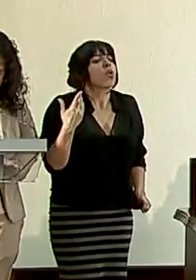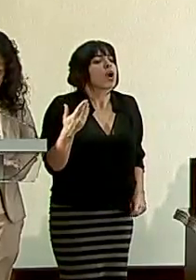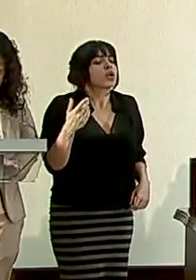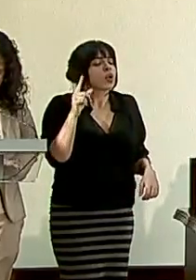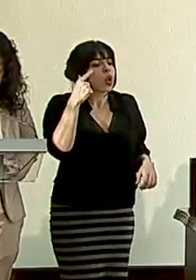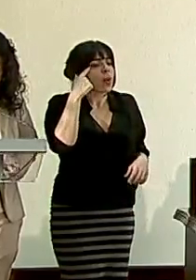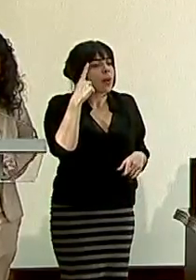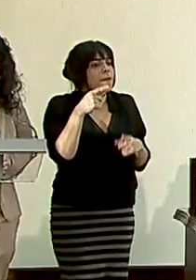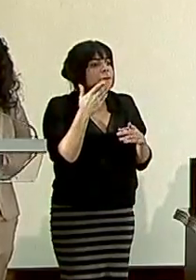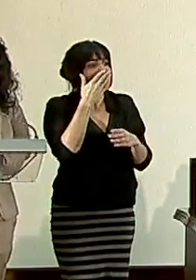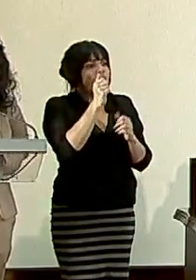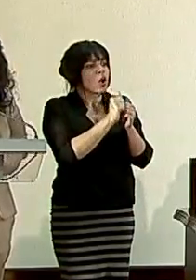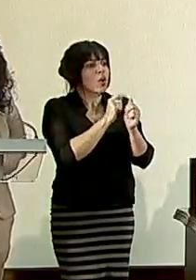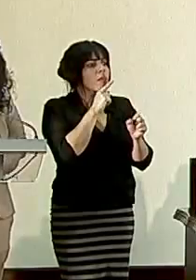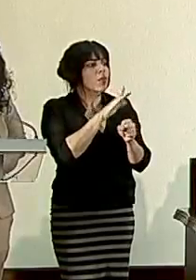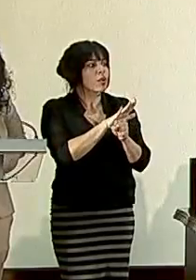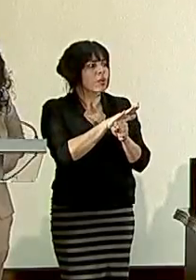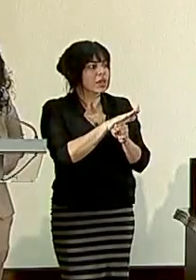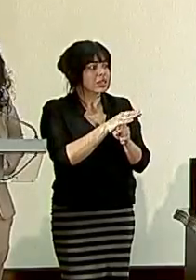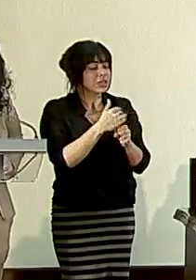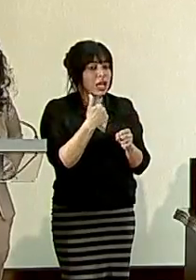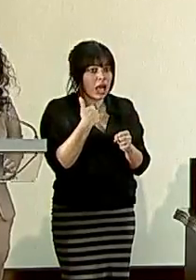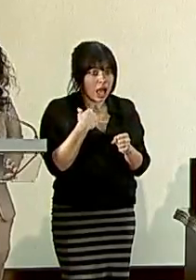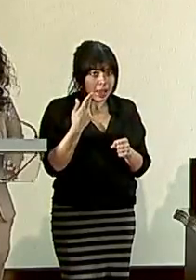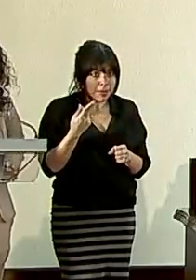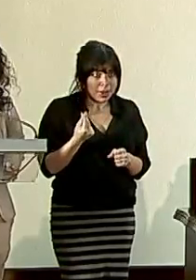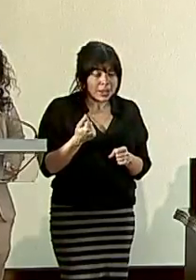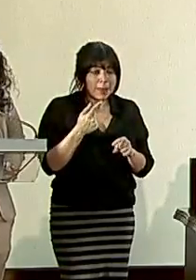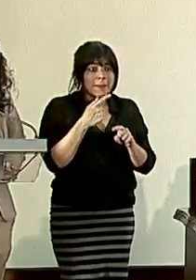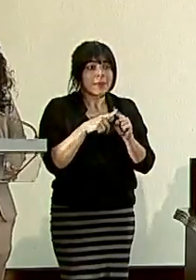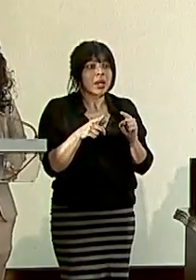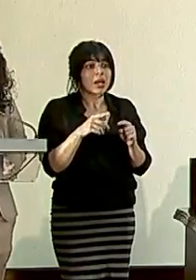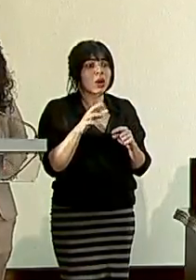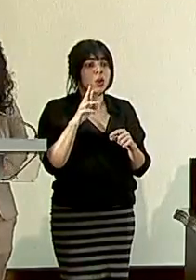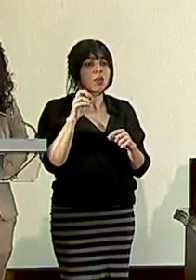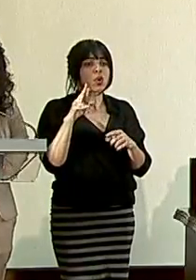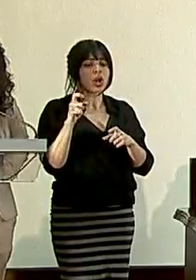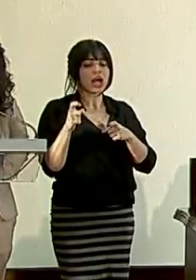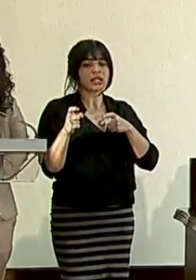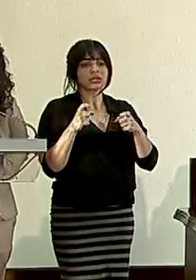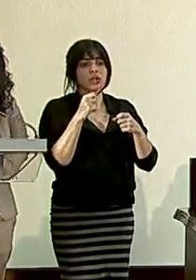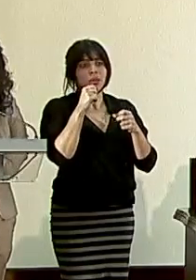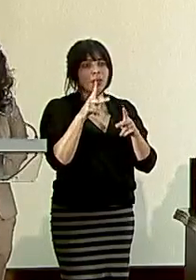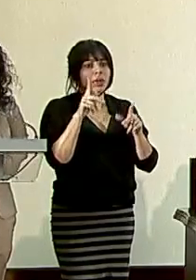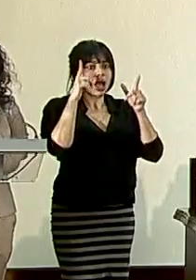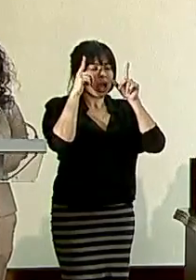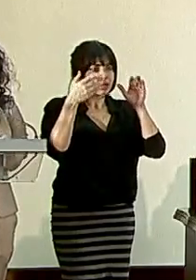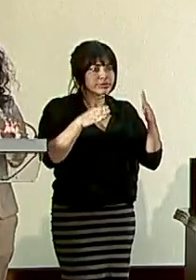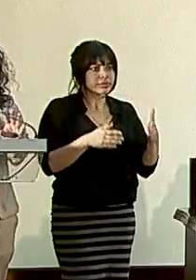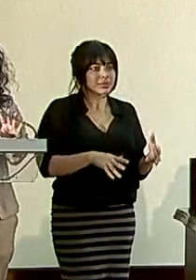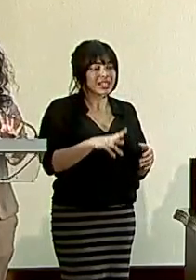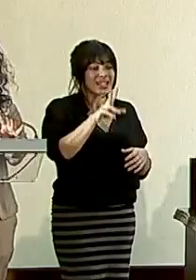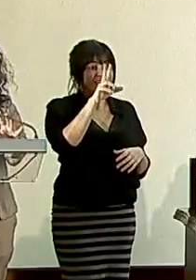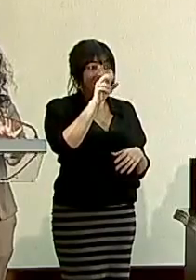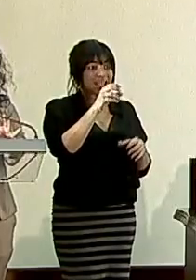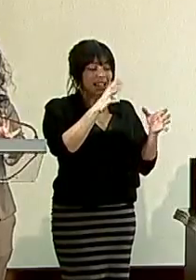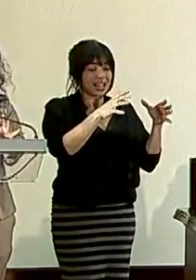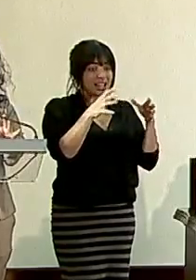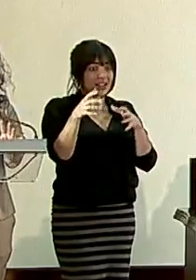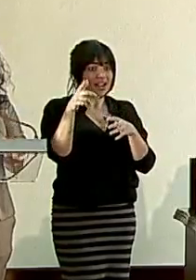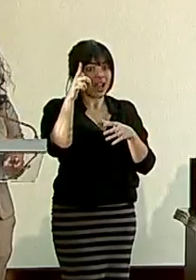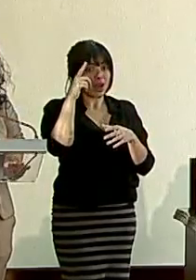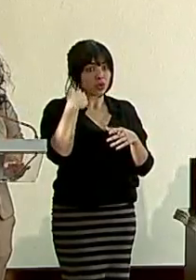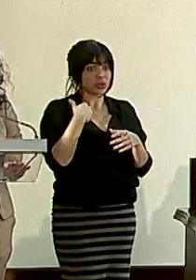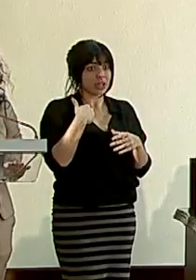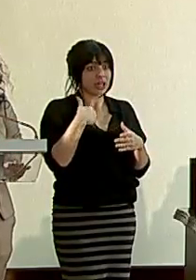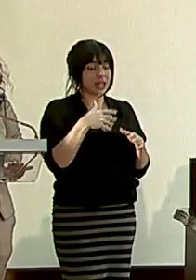gobierno va a llegar con la promesa? Hay plata, pero la burocracia no deja y el ganado se está muriendo. De 30 cabezas de ganado que tenía un